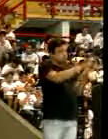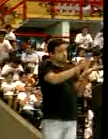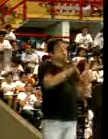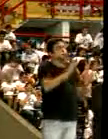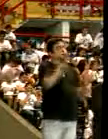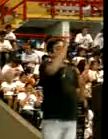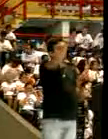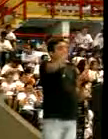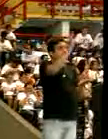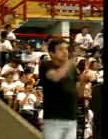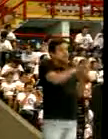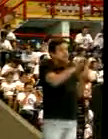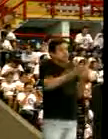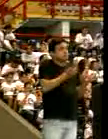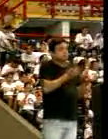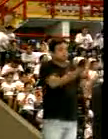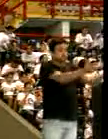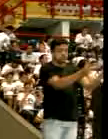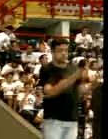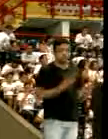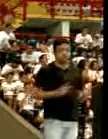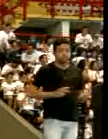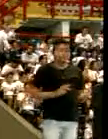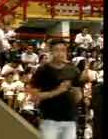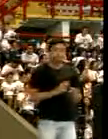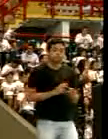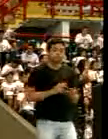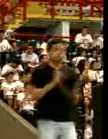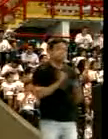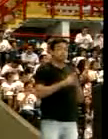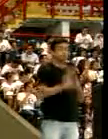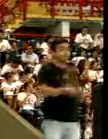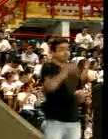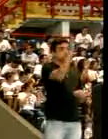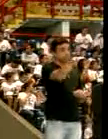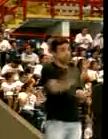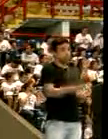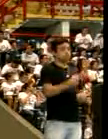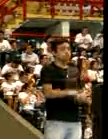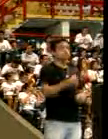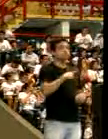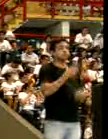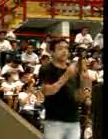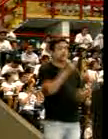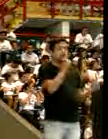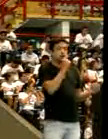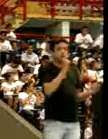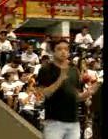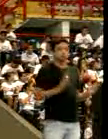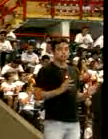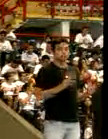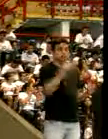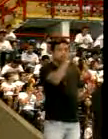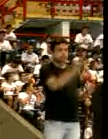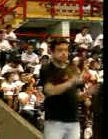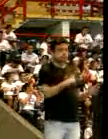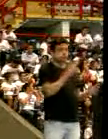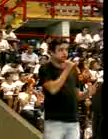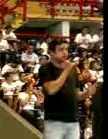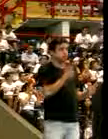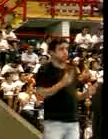para sempre. Atenção, o Brasil tem muita água? Tem ou